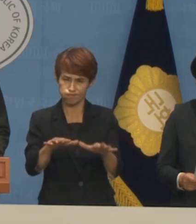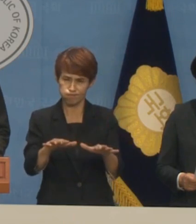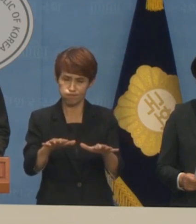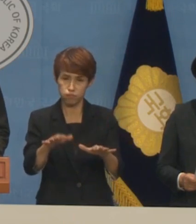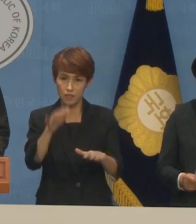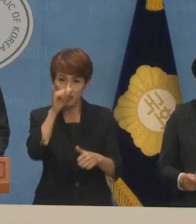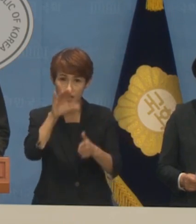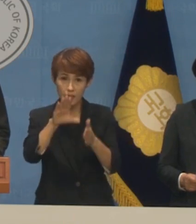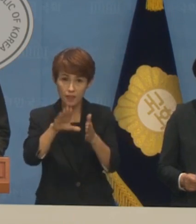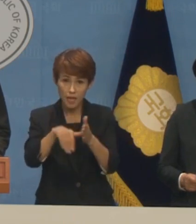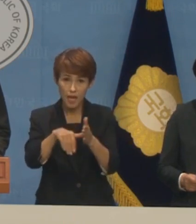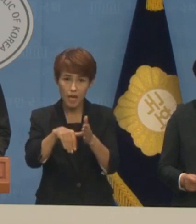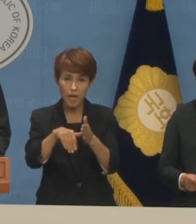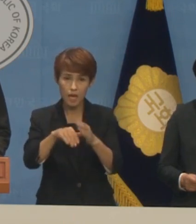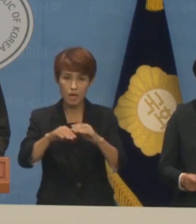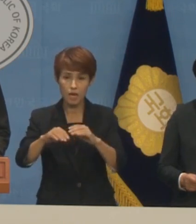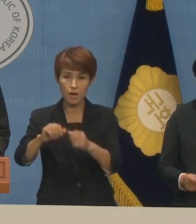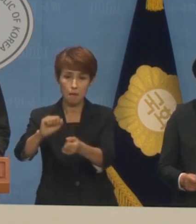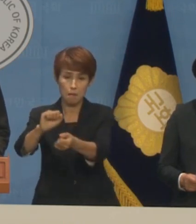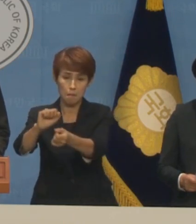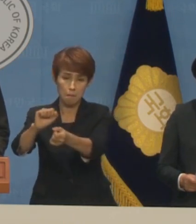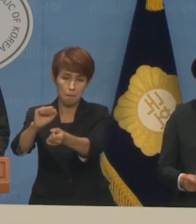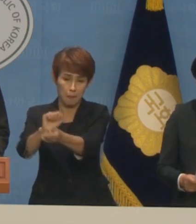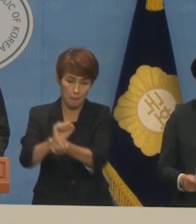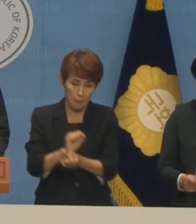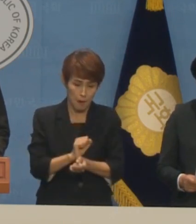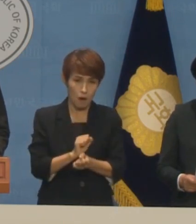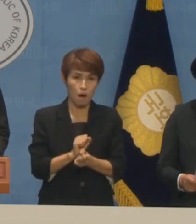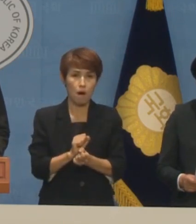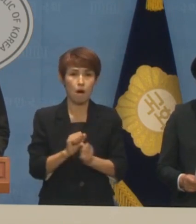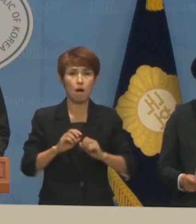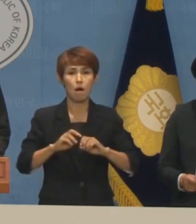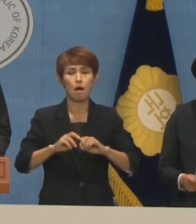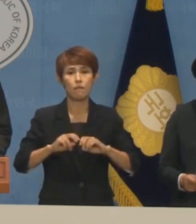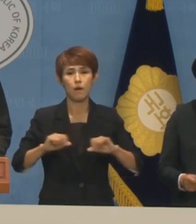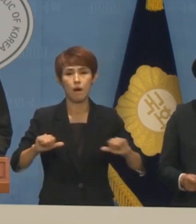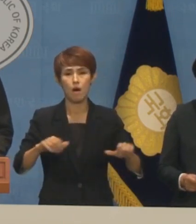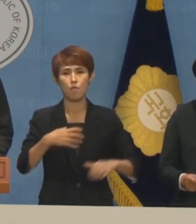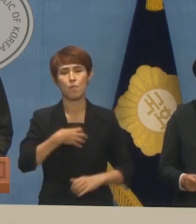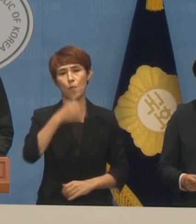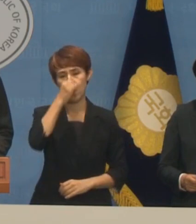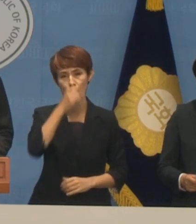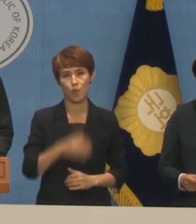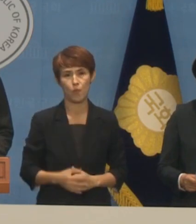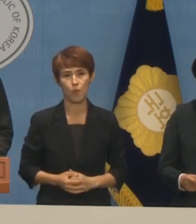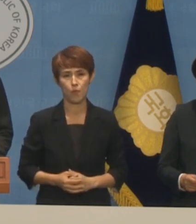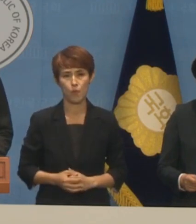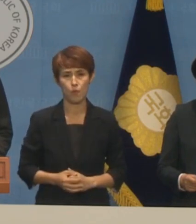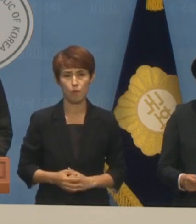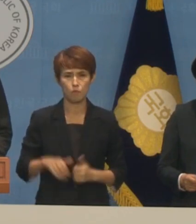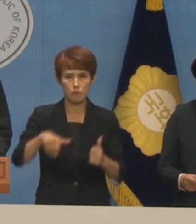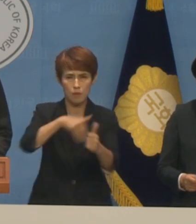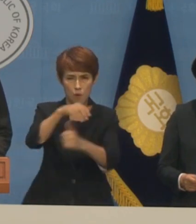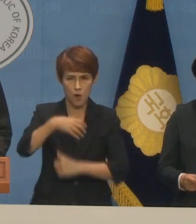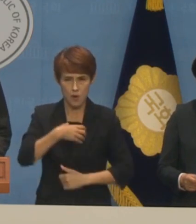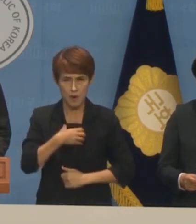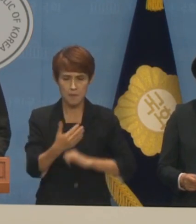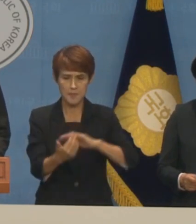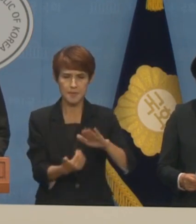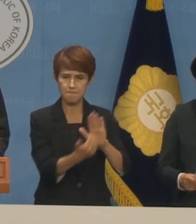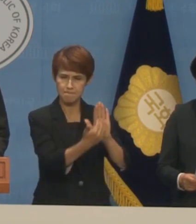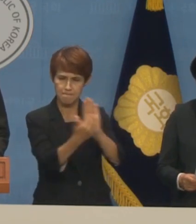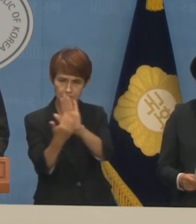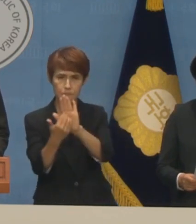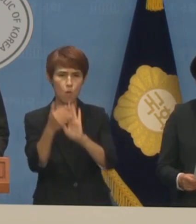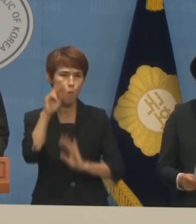경우 육상에 미치는 영향은 치명적일 수 있습니다. 모든 가능성을 염두에 두고 미리 대비를